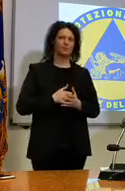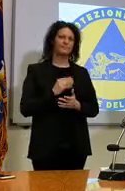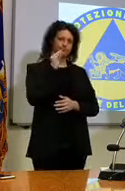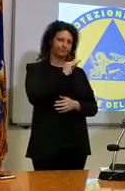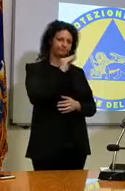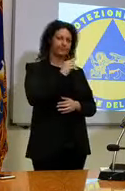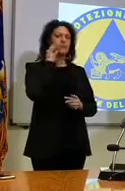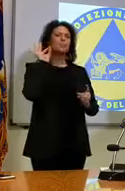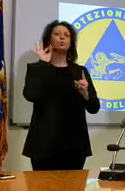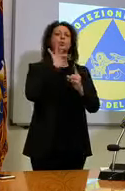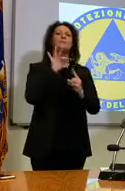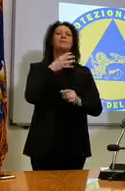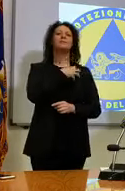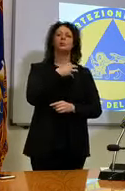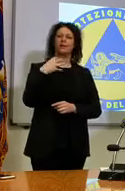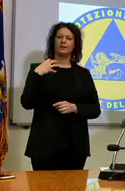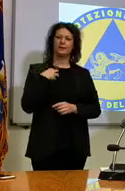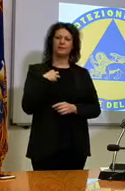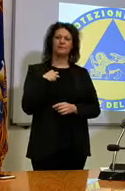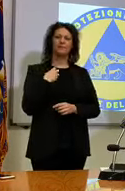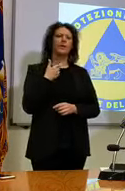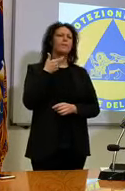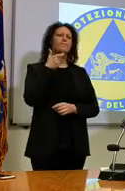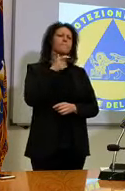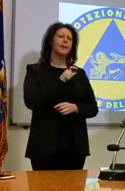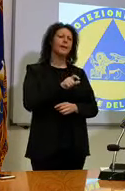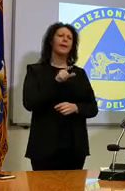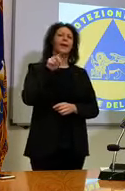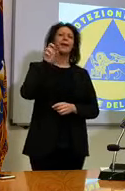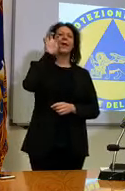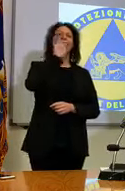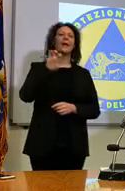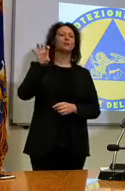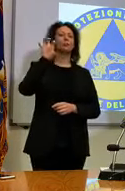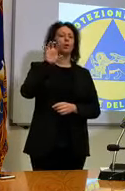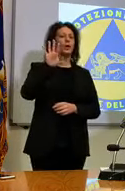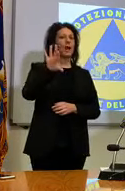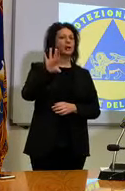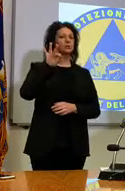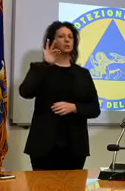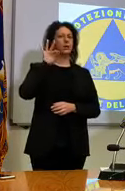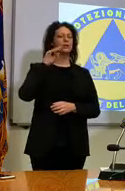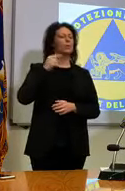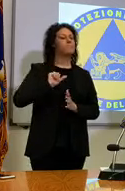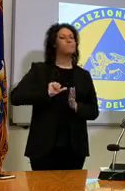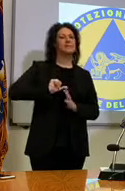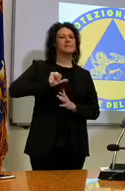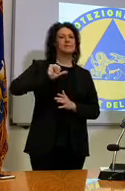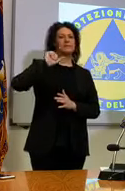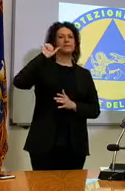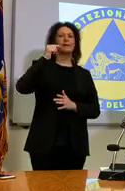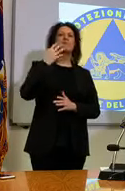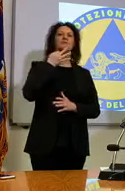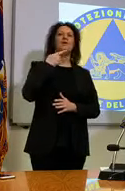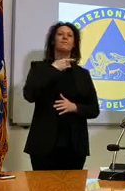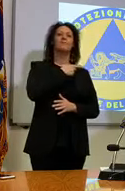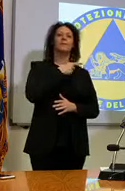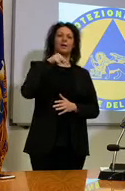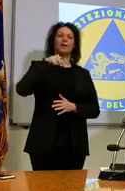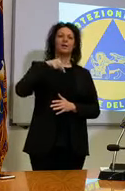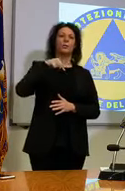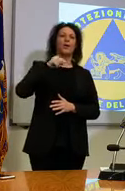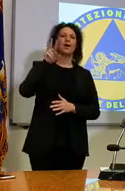vista scientifico, perché avete scelto di essere una regione esemplare, nel senso prima di tutti avete detto noi vogliamo fare